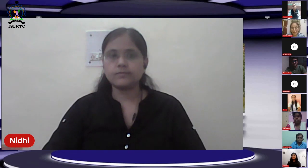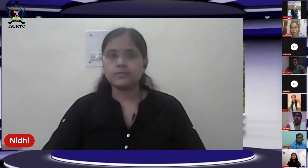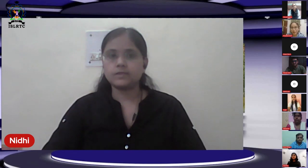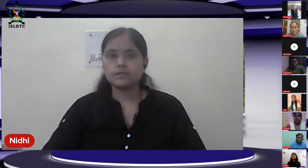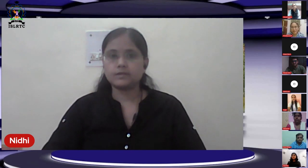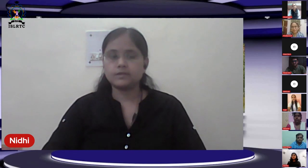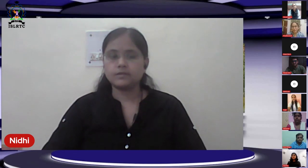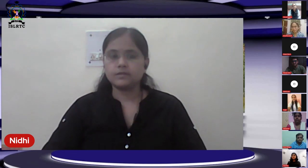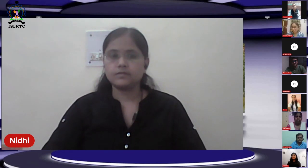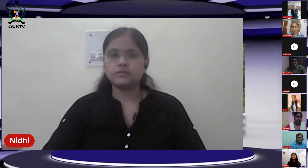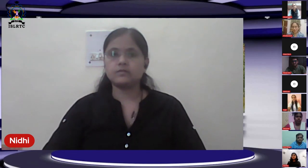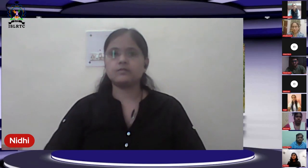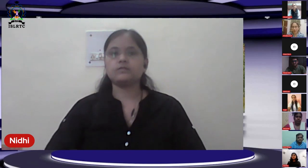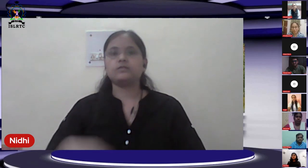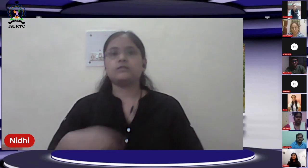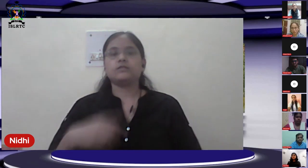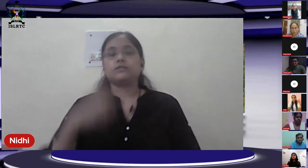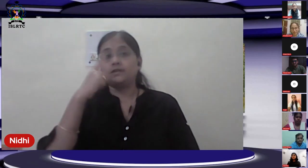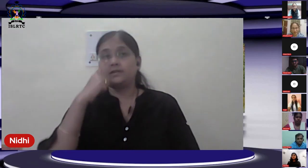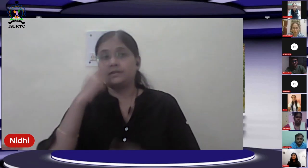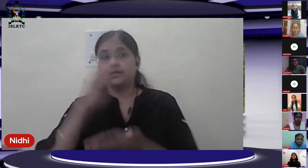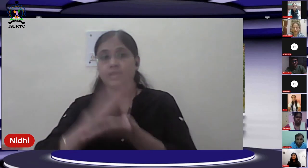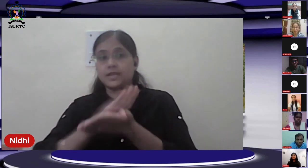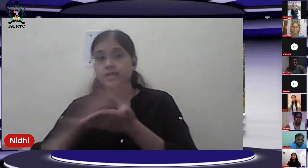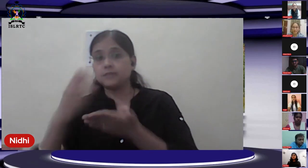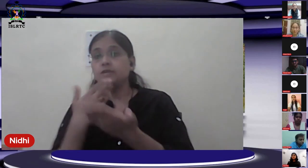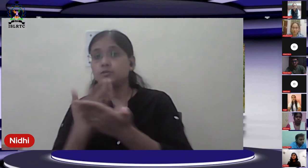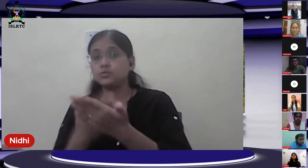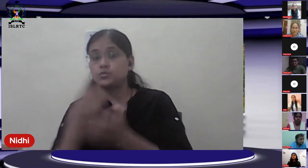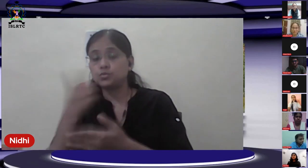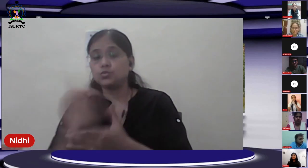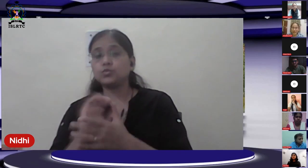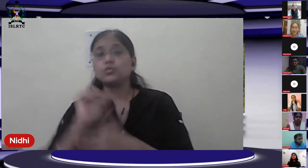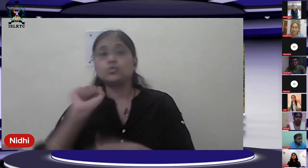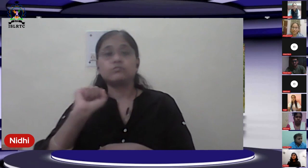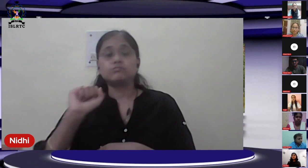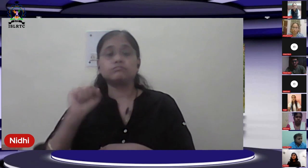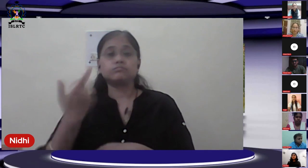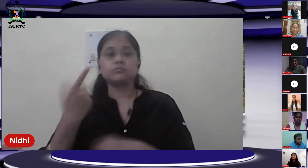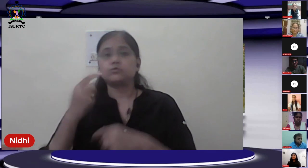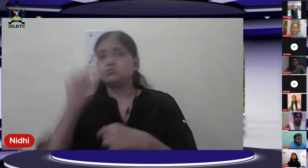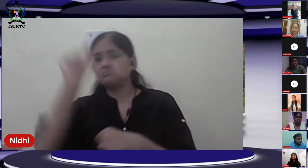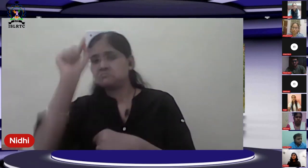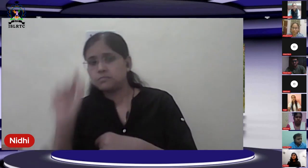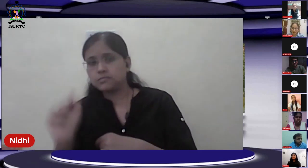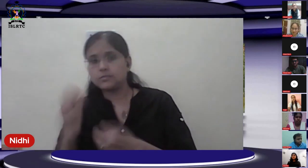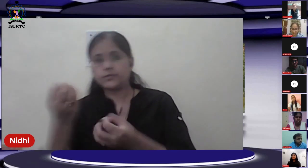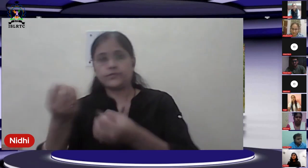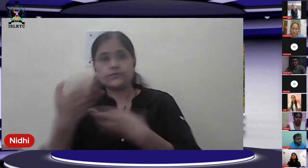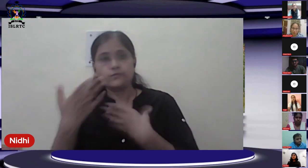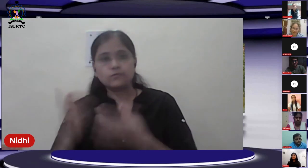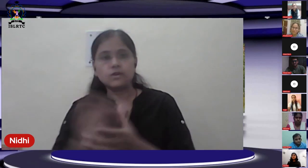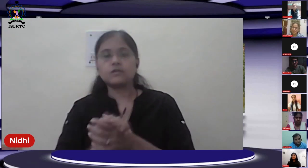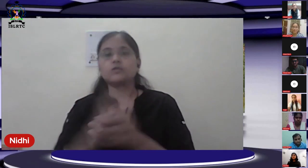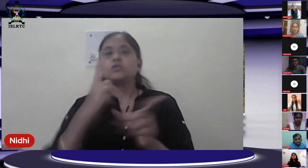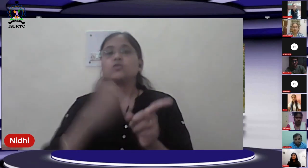थैंक यू हिमानी, बहुत अच्छा लगा आपको सुन के। आपने हमें बहुत अच्छे से बताया कि योगा दिवस की शुरुआत कैसे हुई